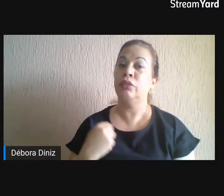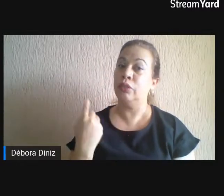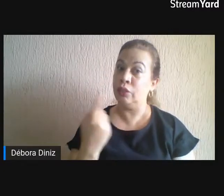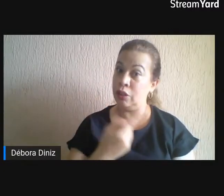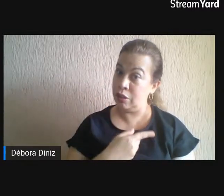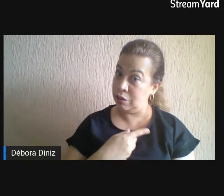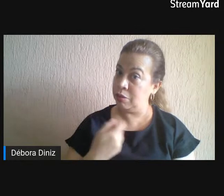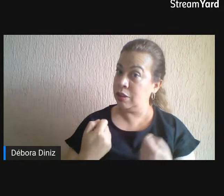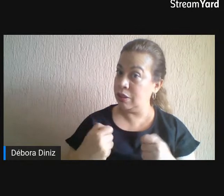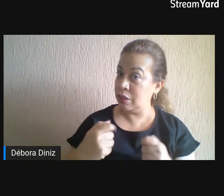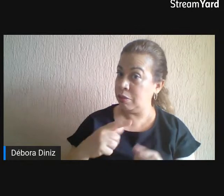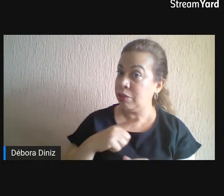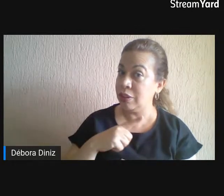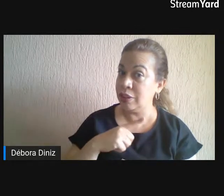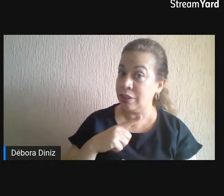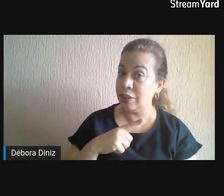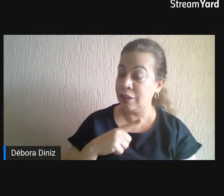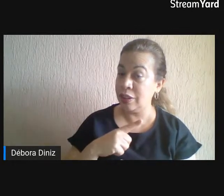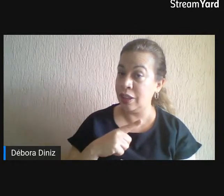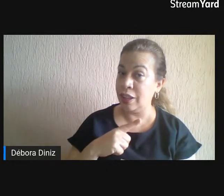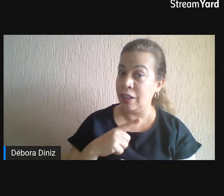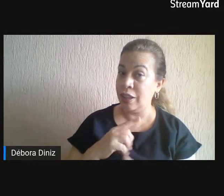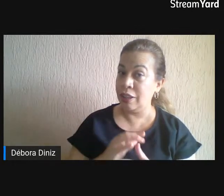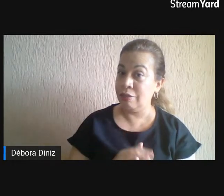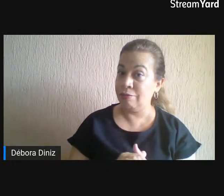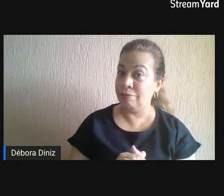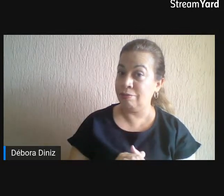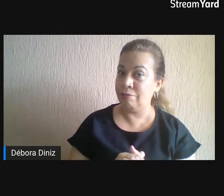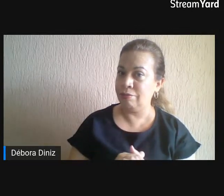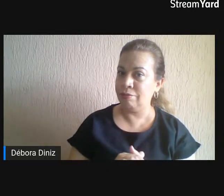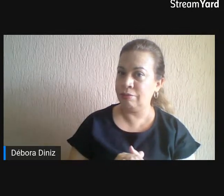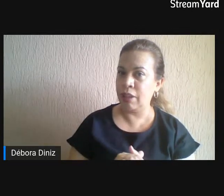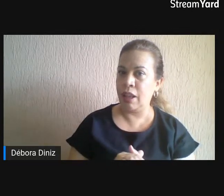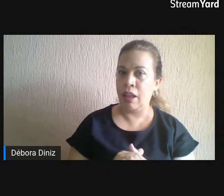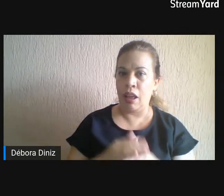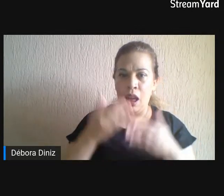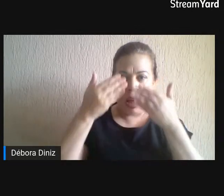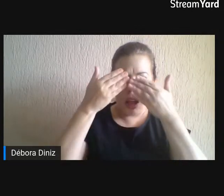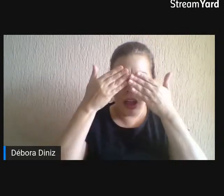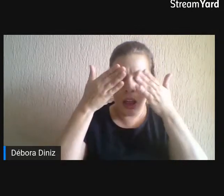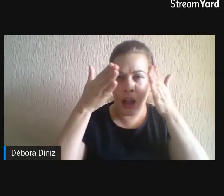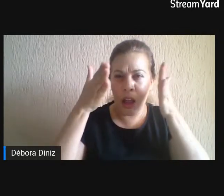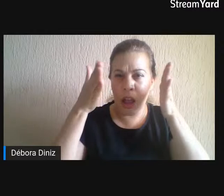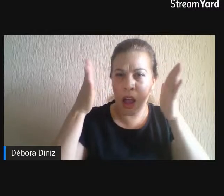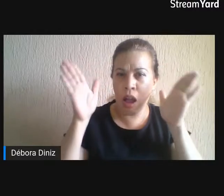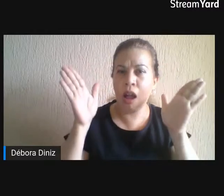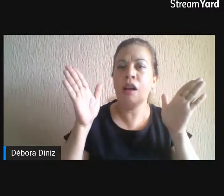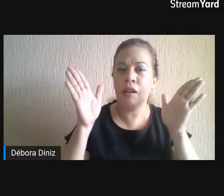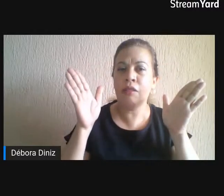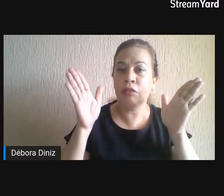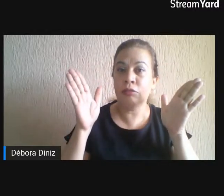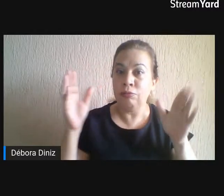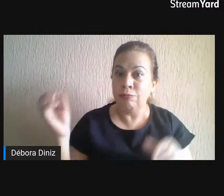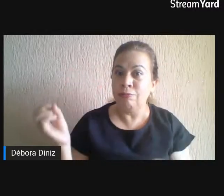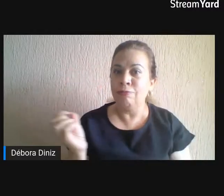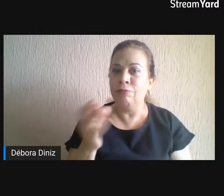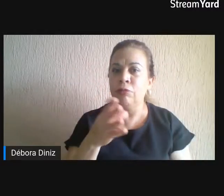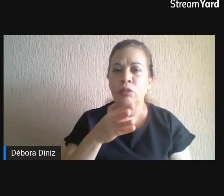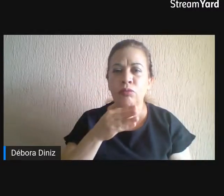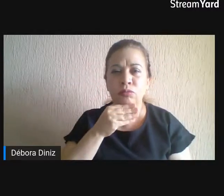ter o espírito aberto para os novos